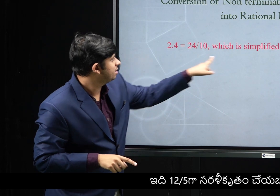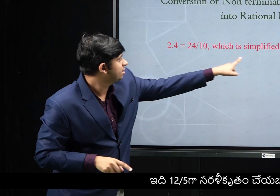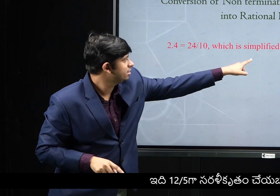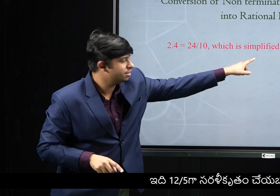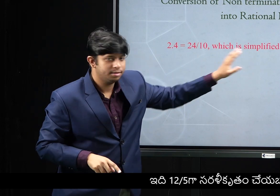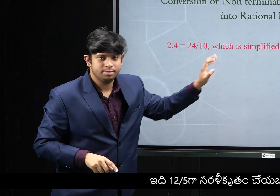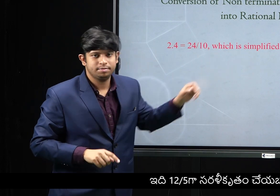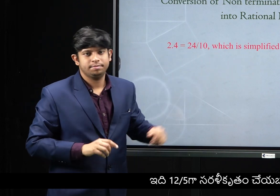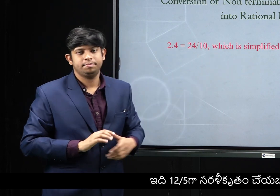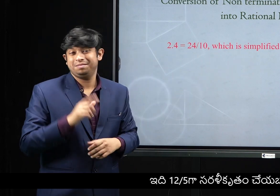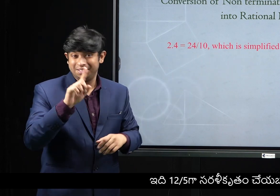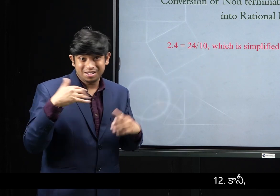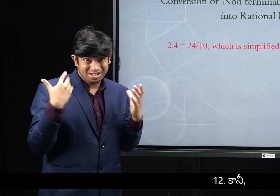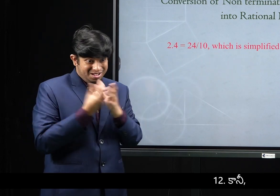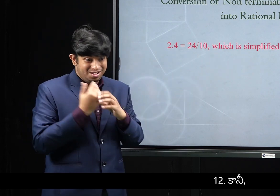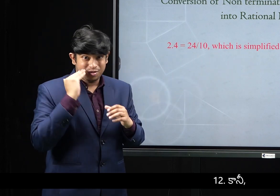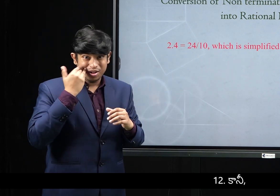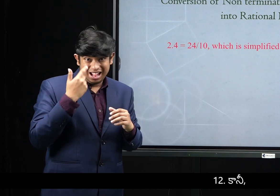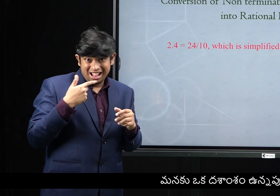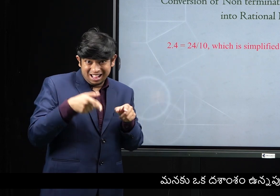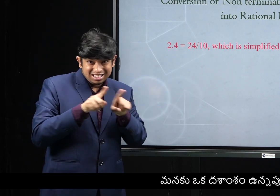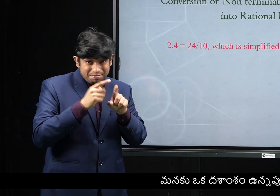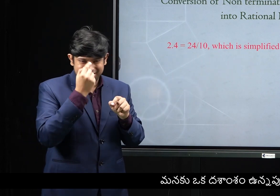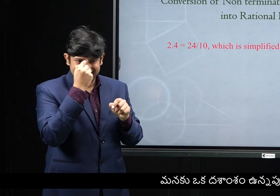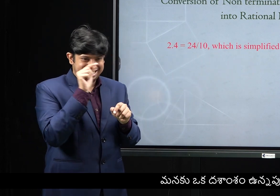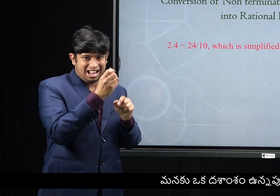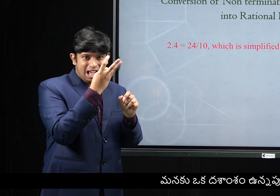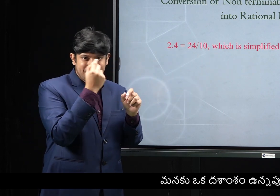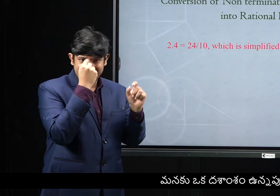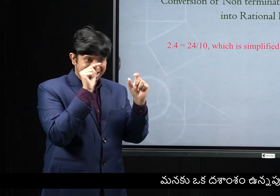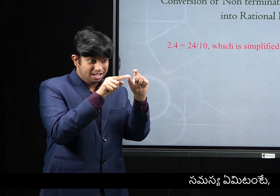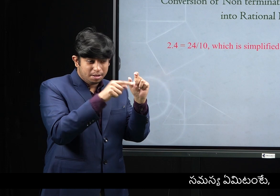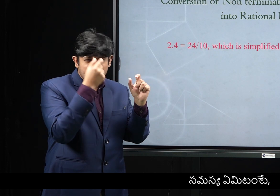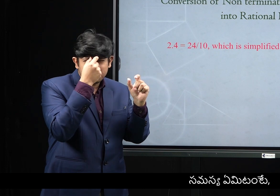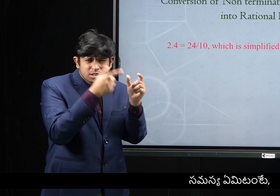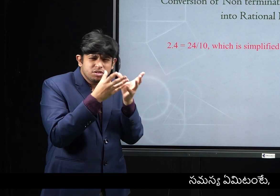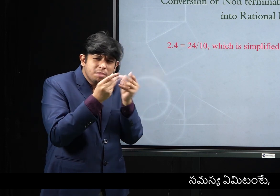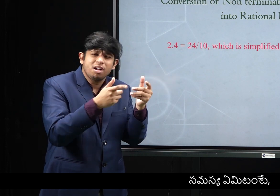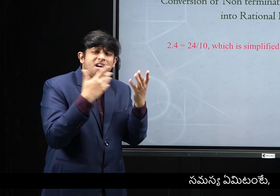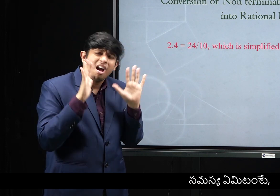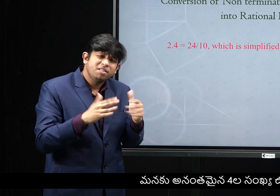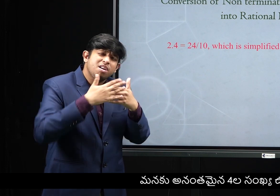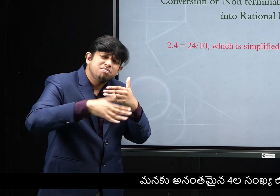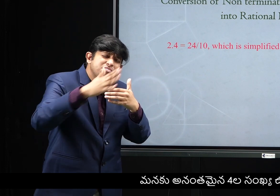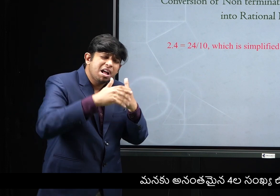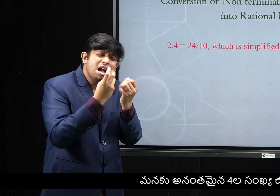చేయబడింది. 12 కానీ మనకొక దశాంశం ఉన్నప్పుడు సమస్య ఏంటంటే మనకు